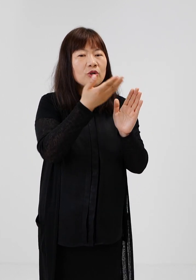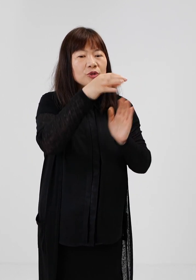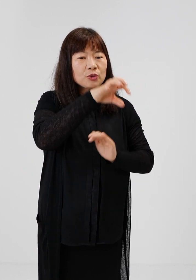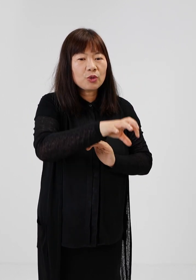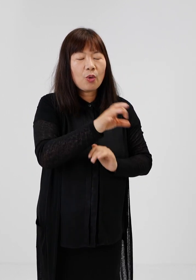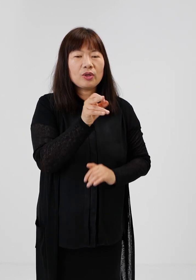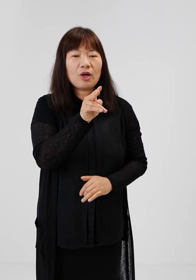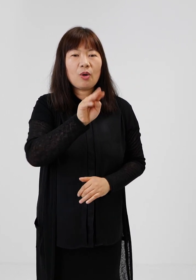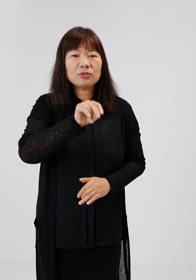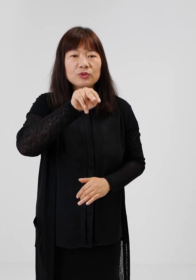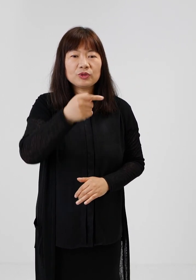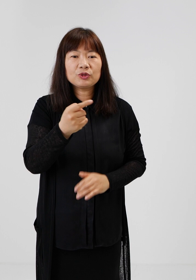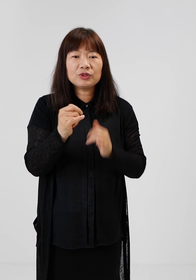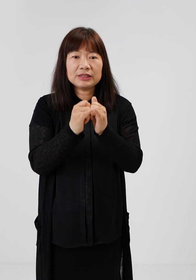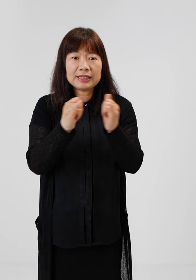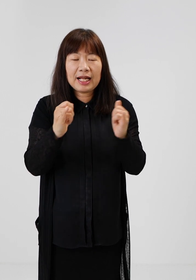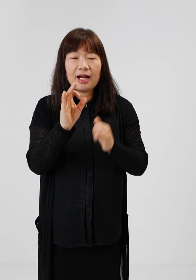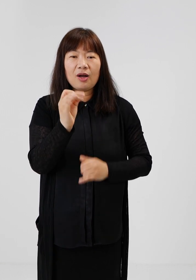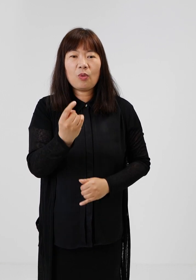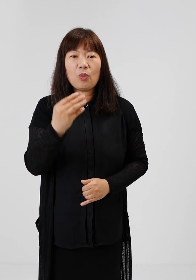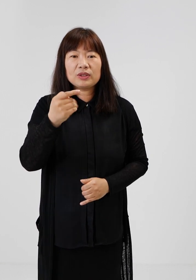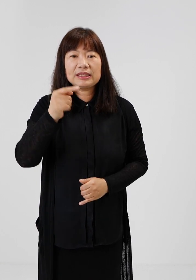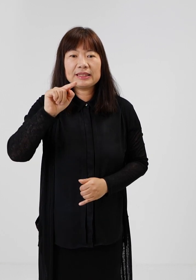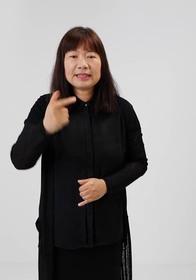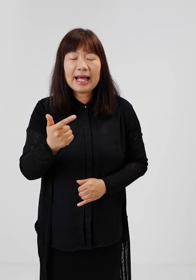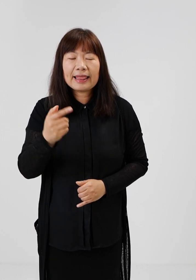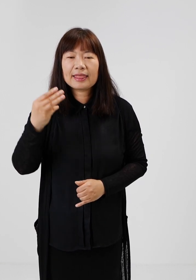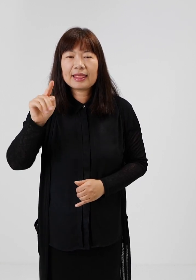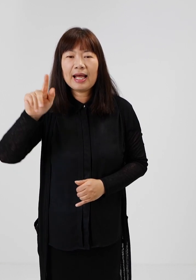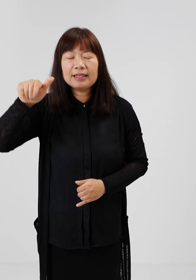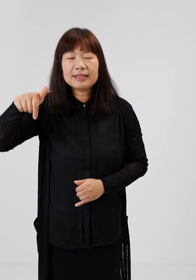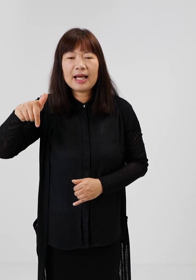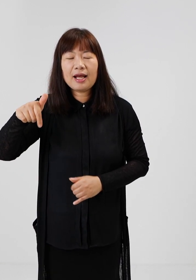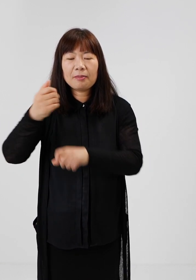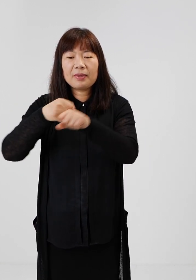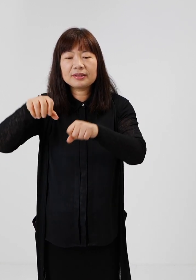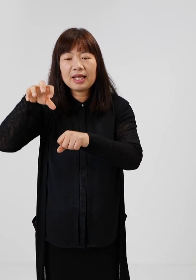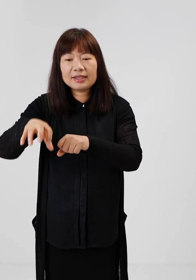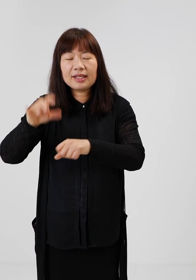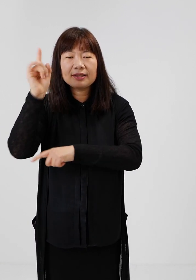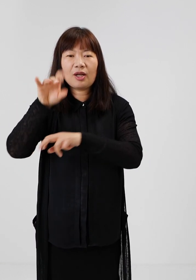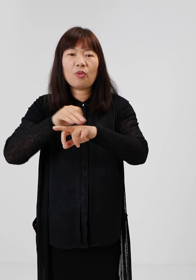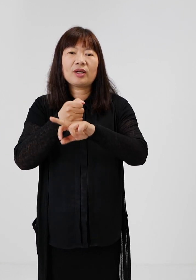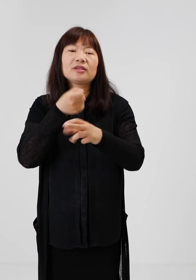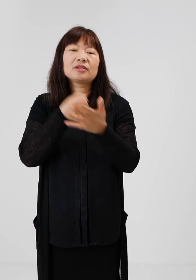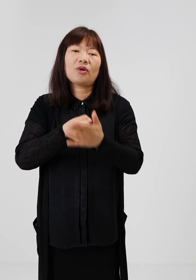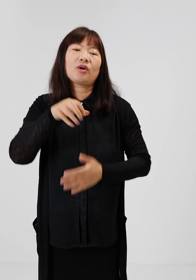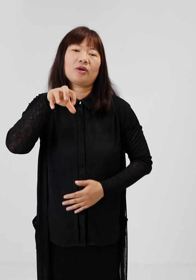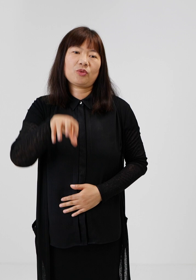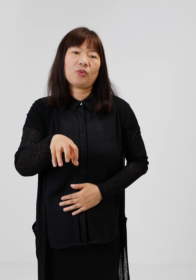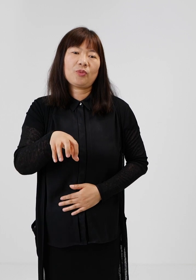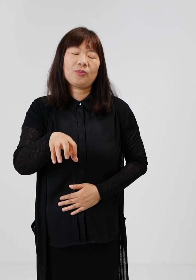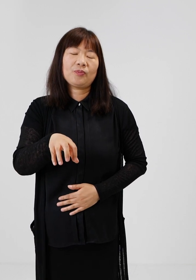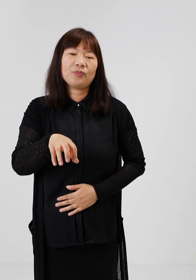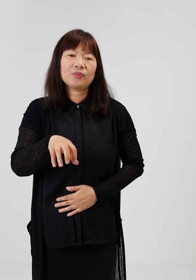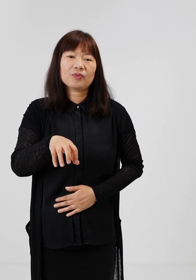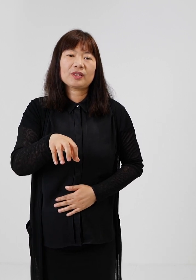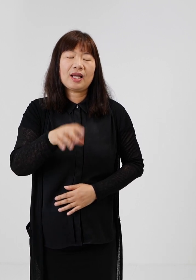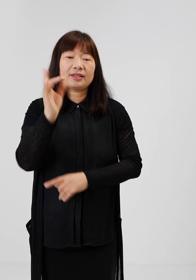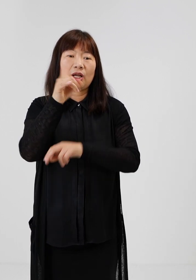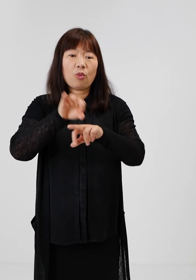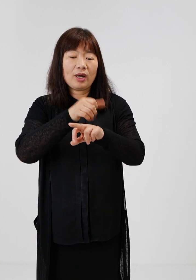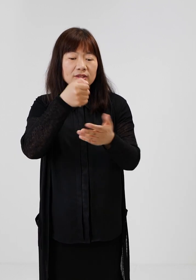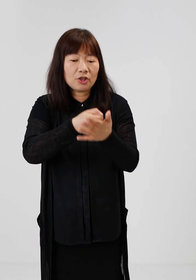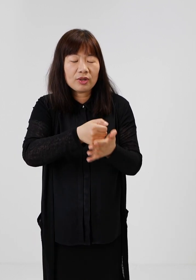사람 오르난의 타작마당에 다윗이 정한 곳이라. 사실은 다윗이 정한 게 아니라 누가 정한